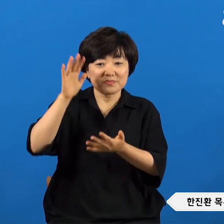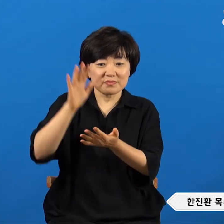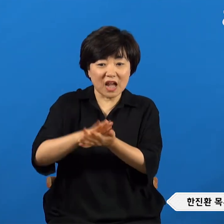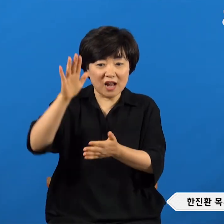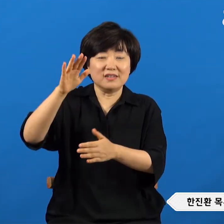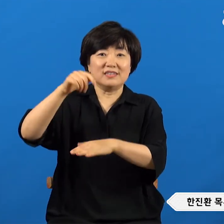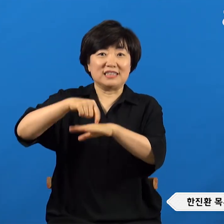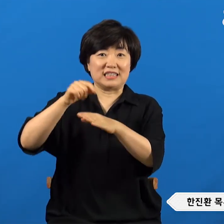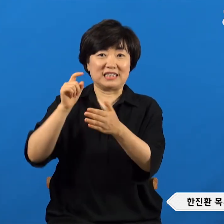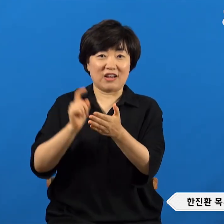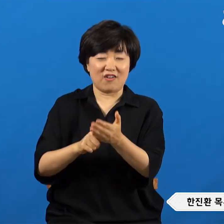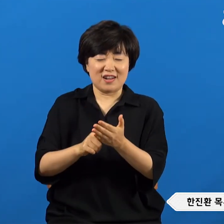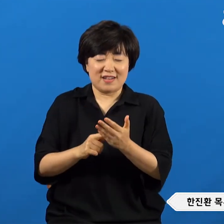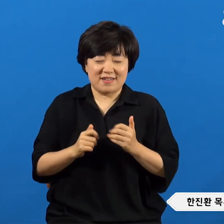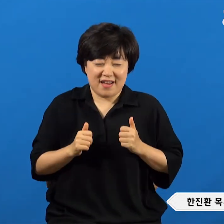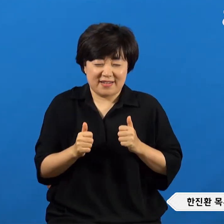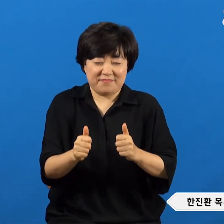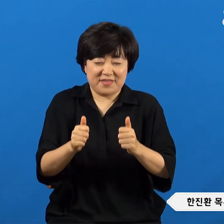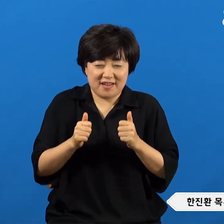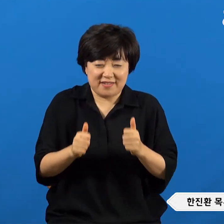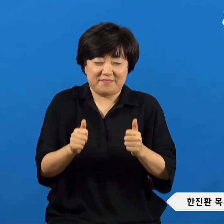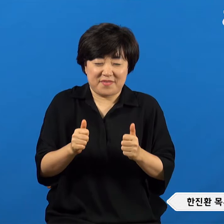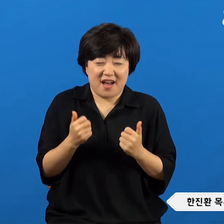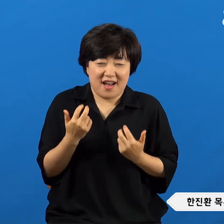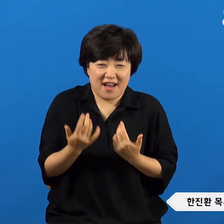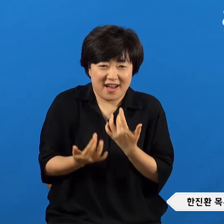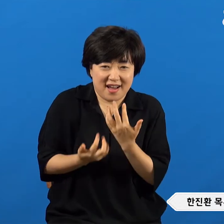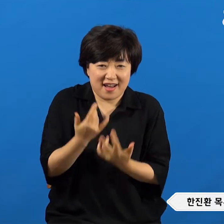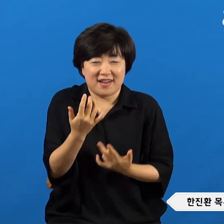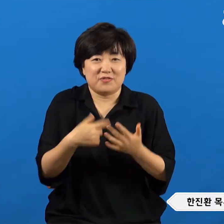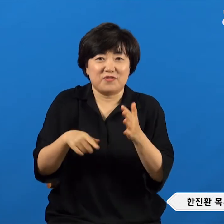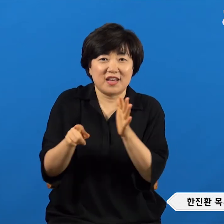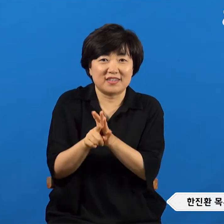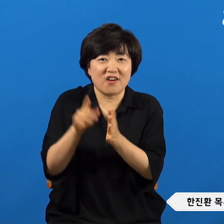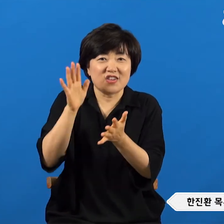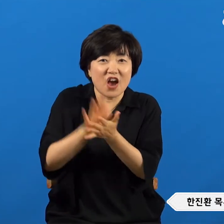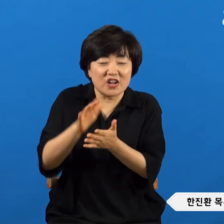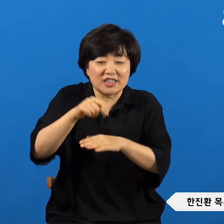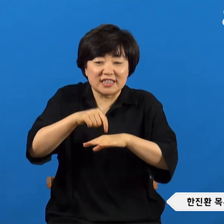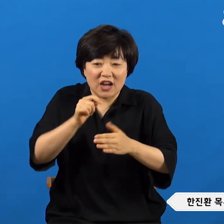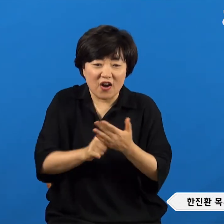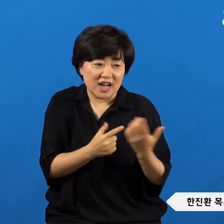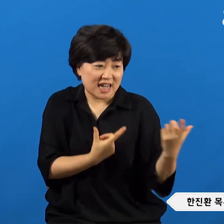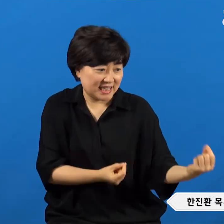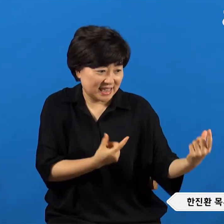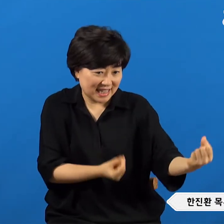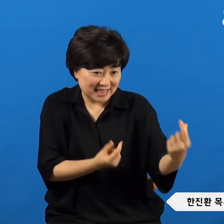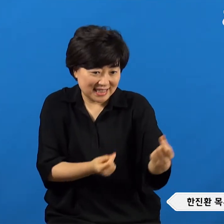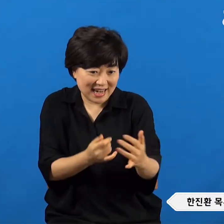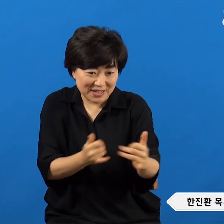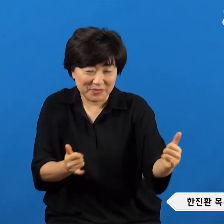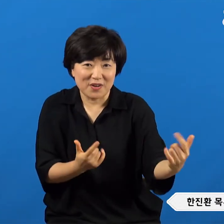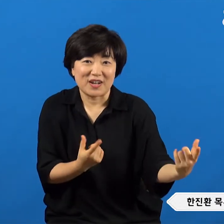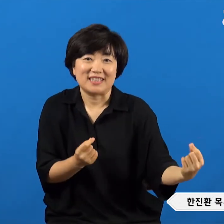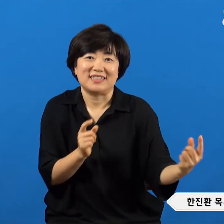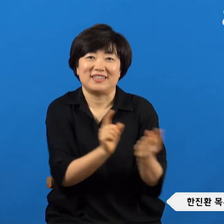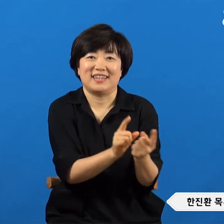열정을 계속 불태우기 위해서는 열정을 가지고 살아가는 사람들과 가까이 어울리는 것이